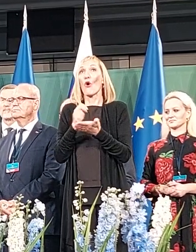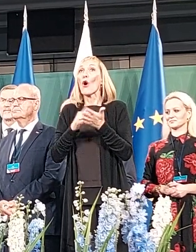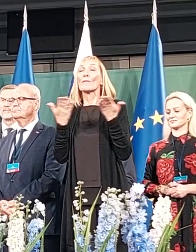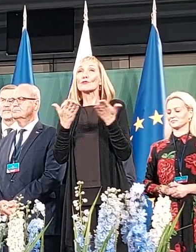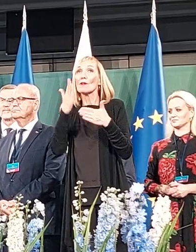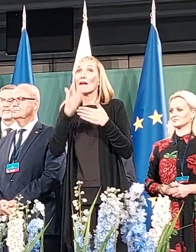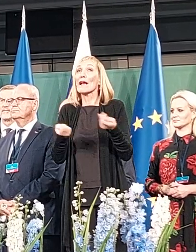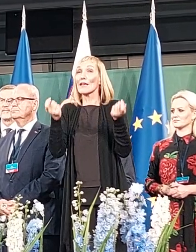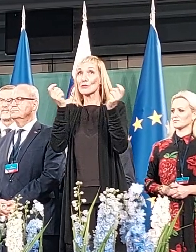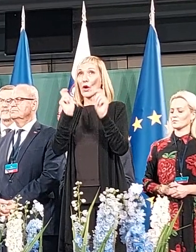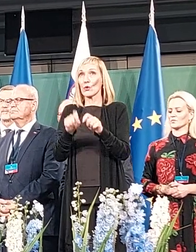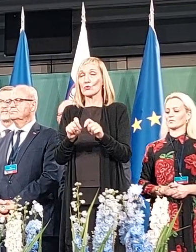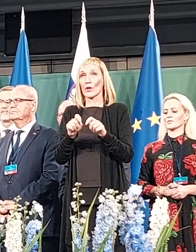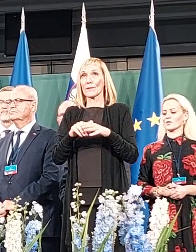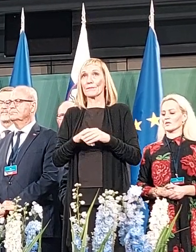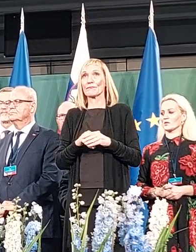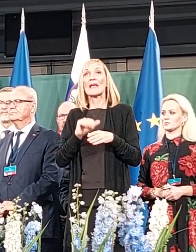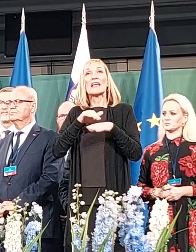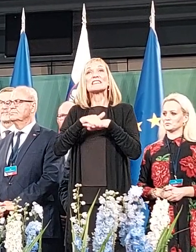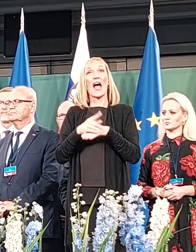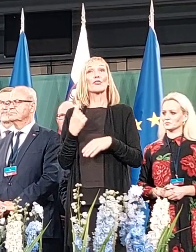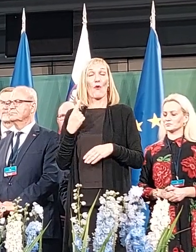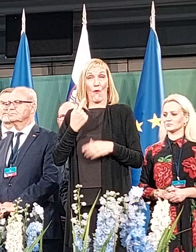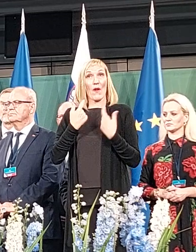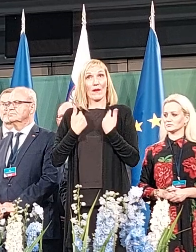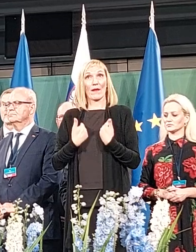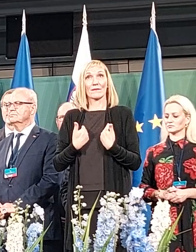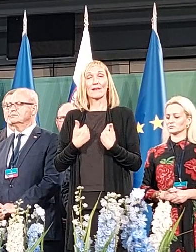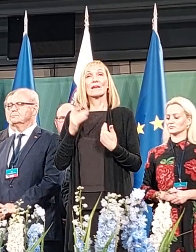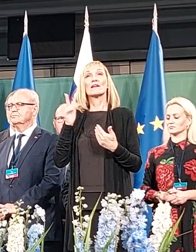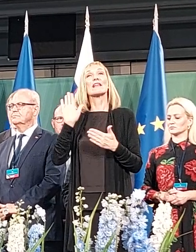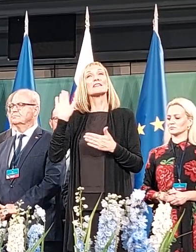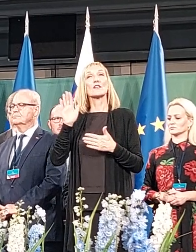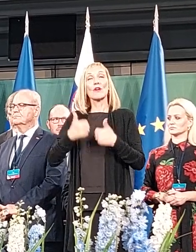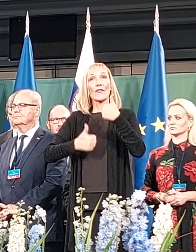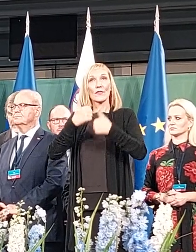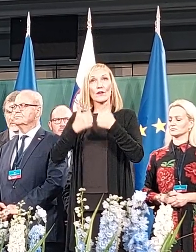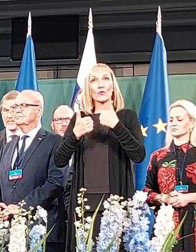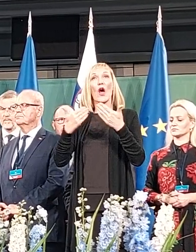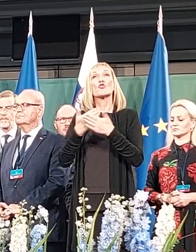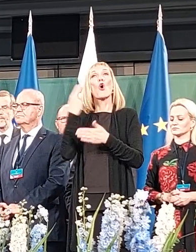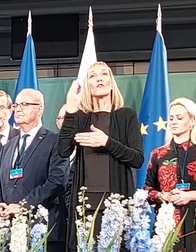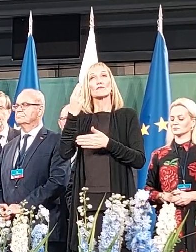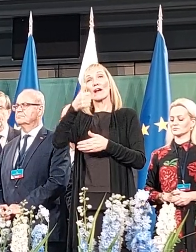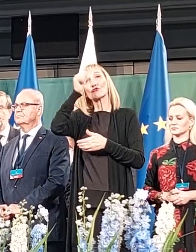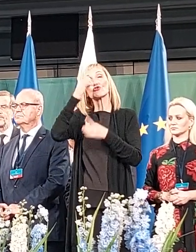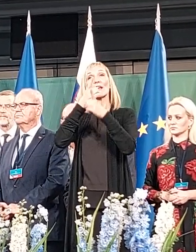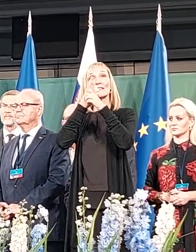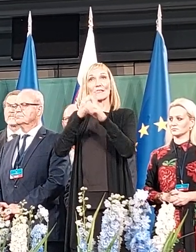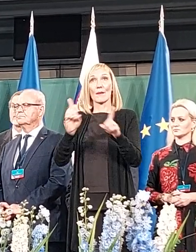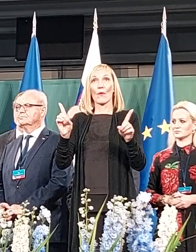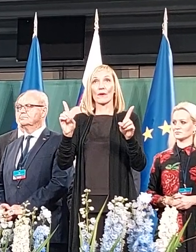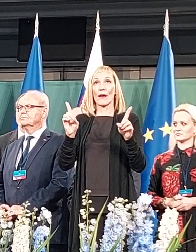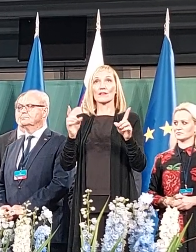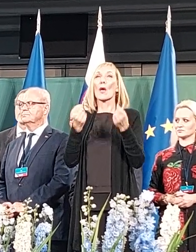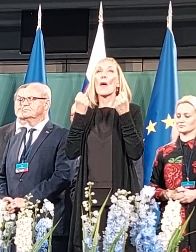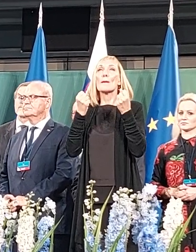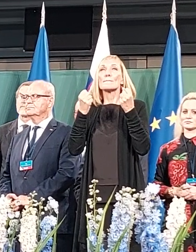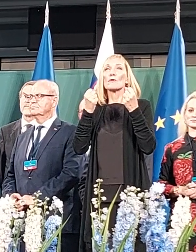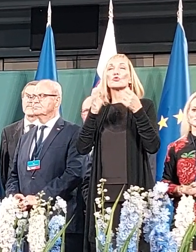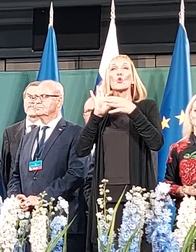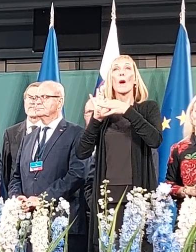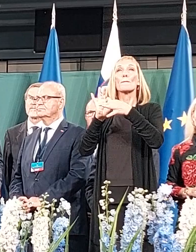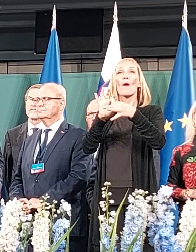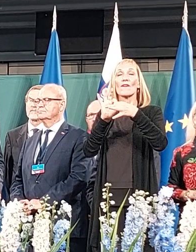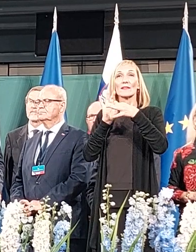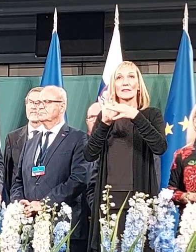nekaj v koncu. Zadovoljen sem, da se je z mojo kandidaturo Nova Slovenija, Krščanski demokrati močno